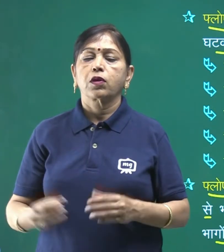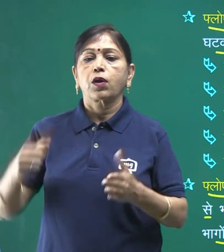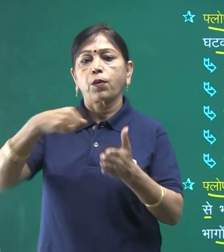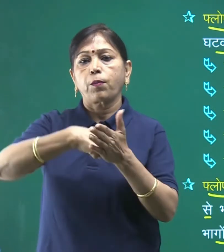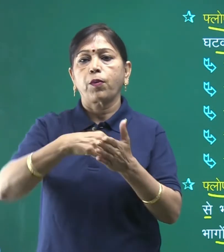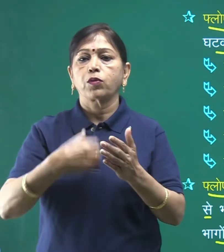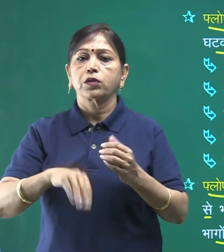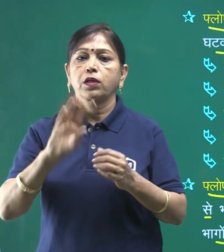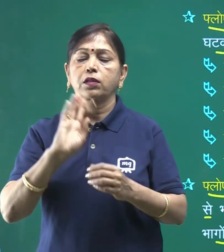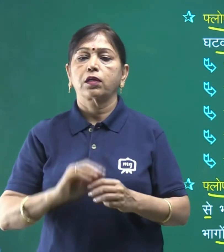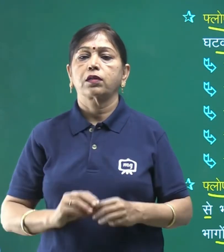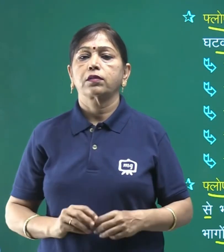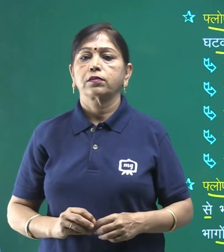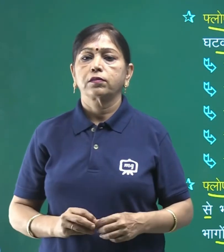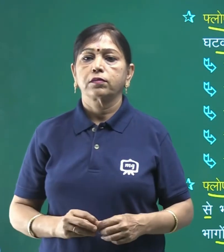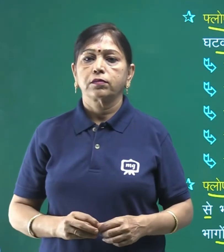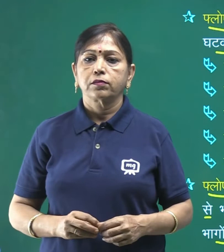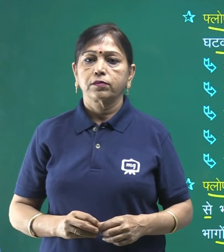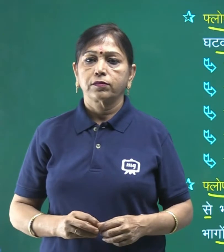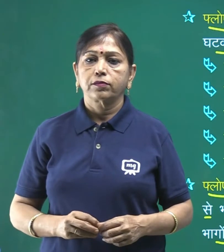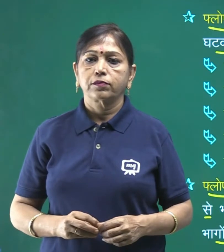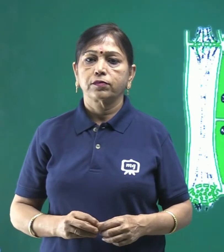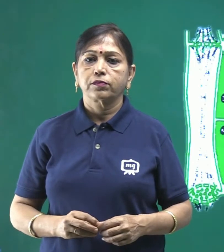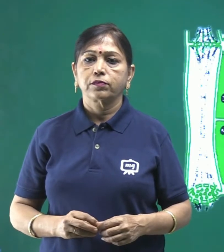पहुंचाता है।